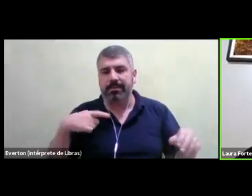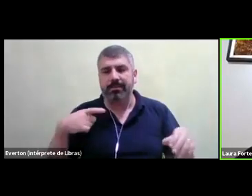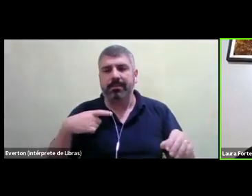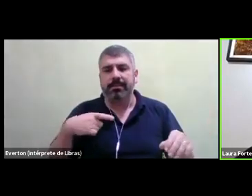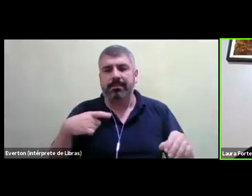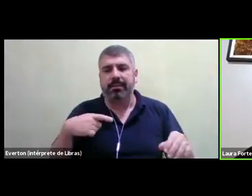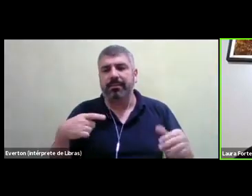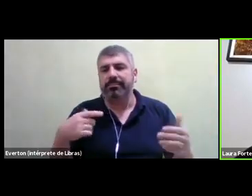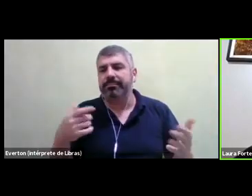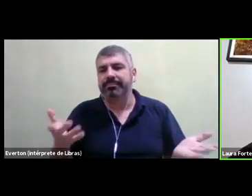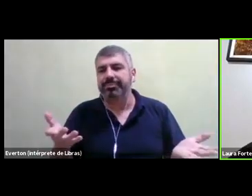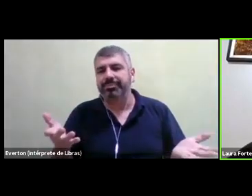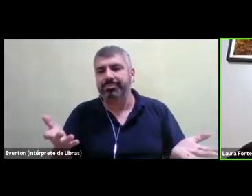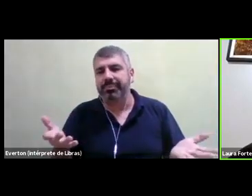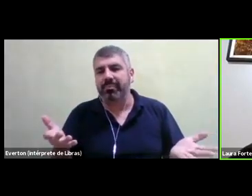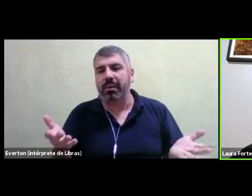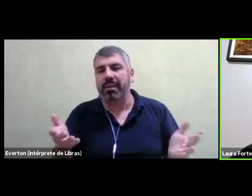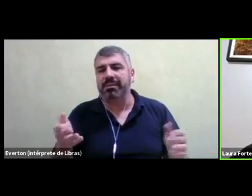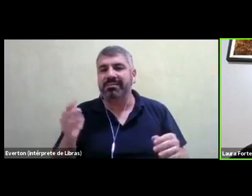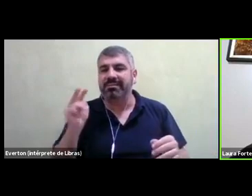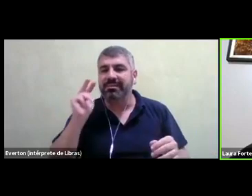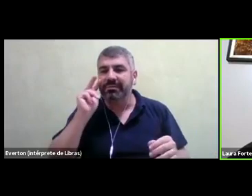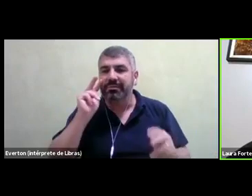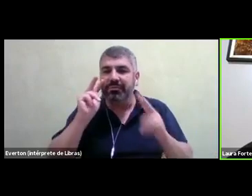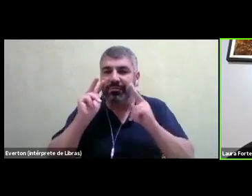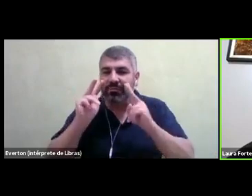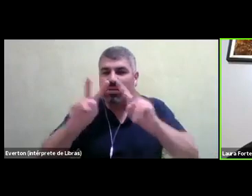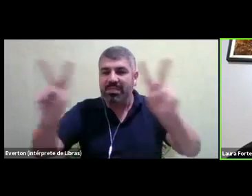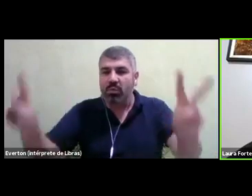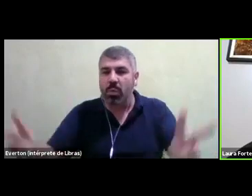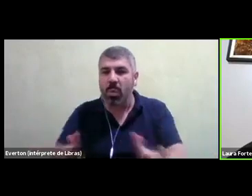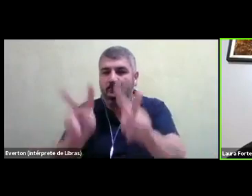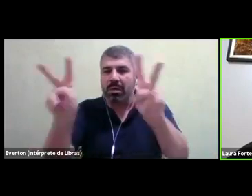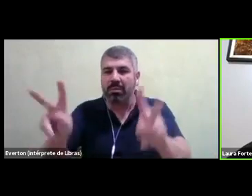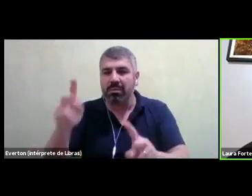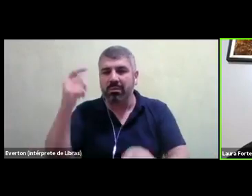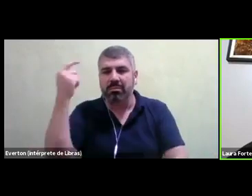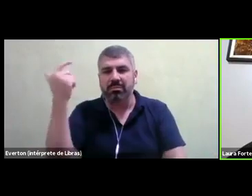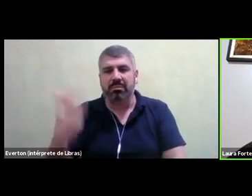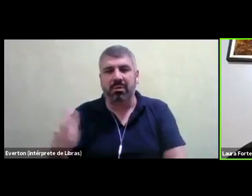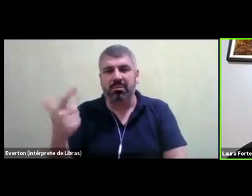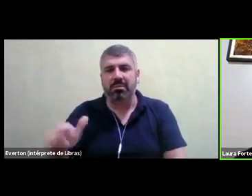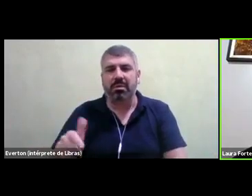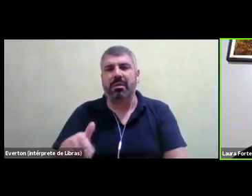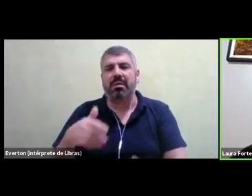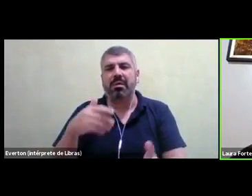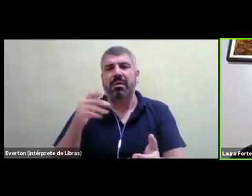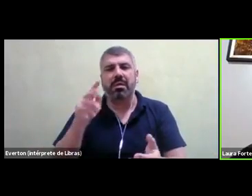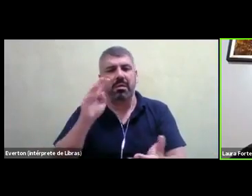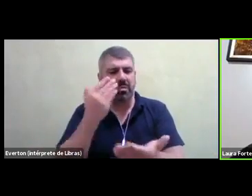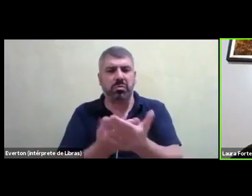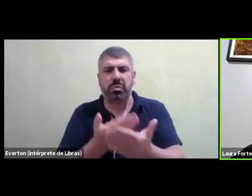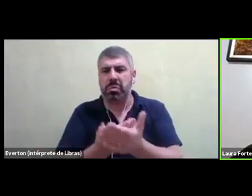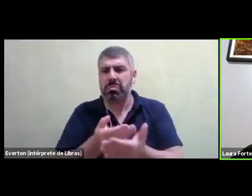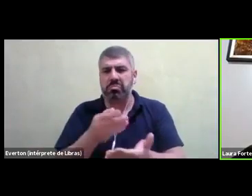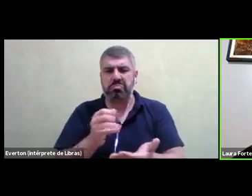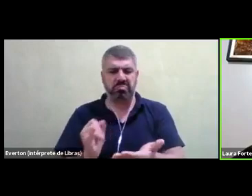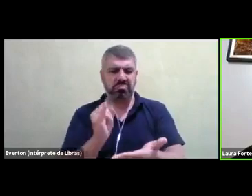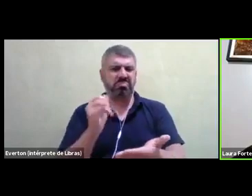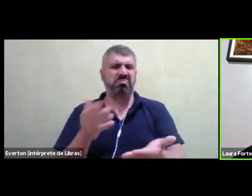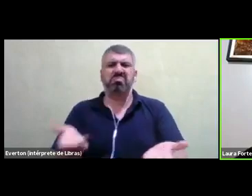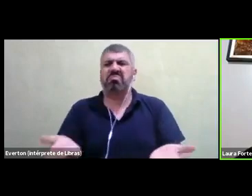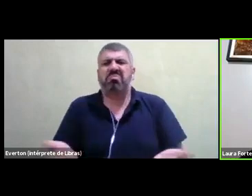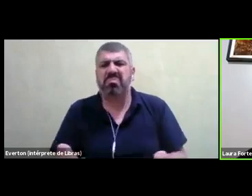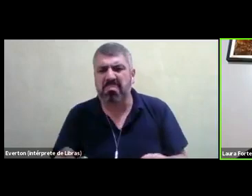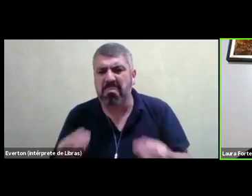são vistas, não são visibilizadas e são, às vezes, rechaçadas pela escola, inclusive, né? A gente tem aí vários contextos